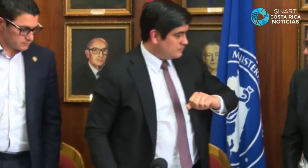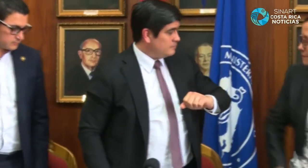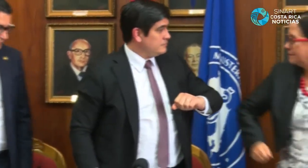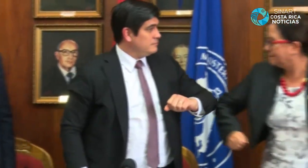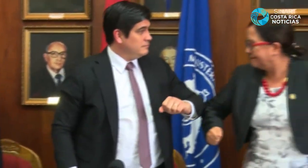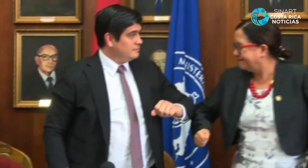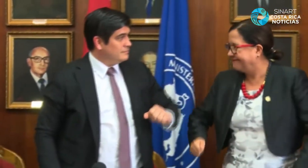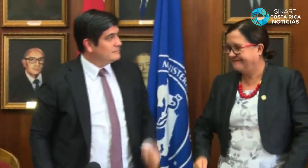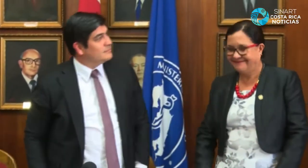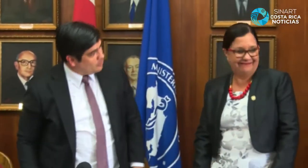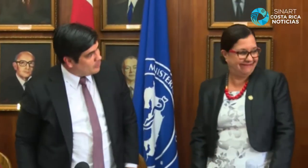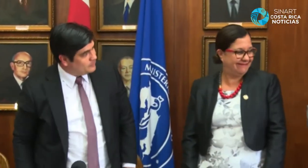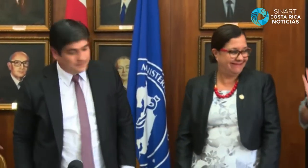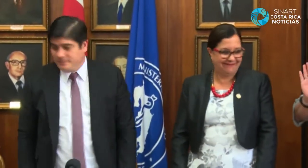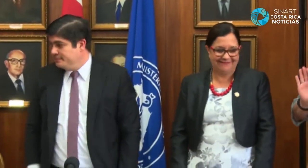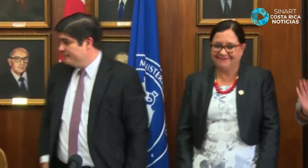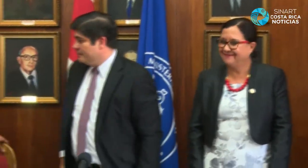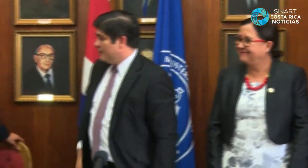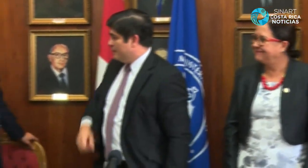presidente.